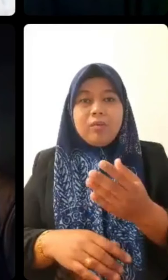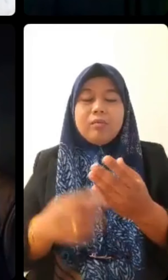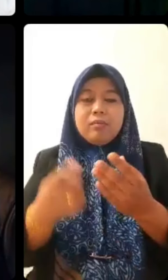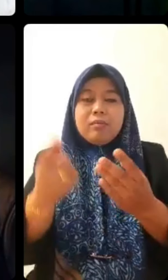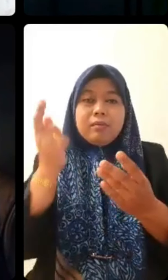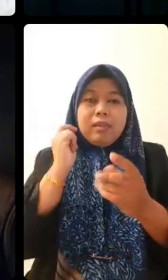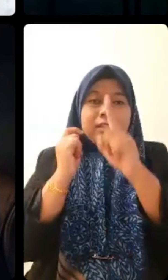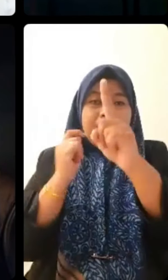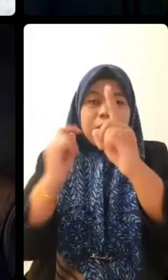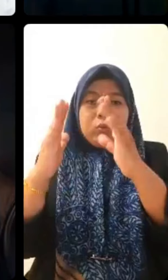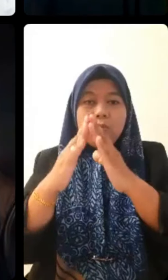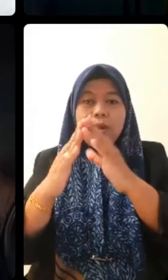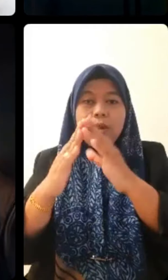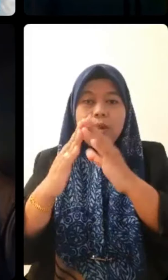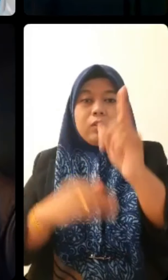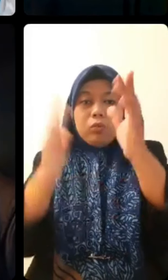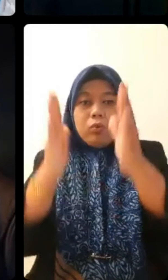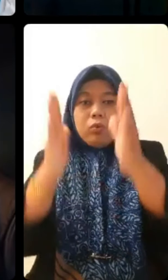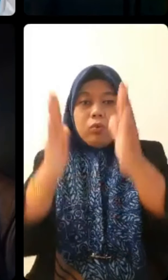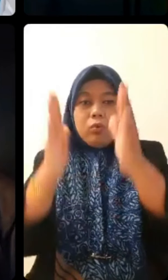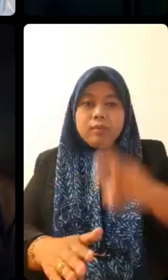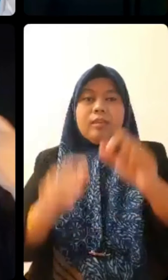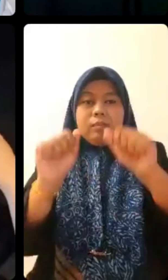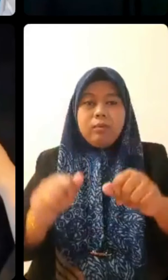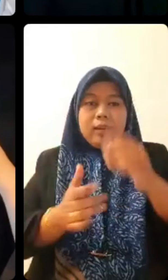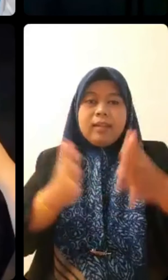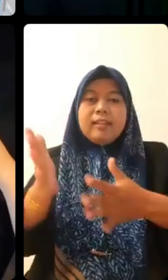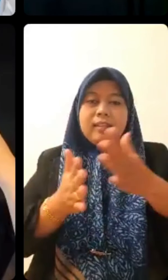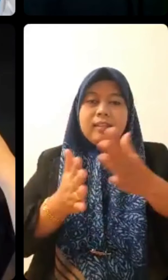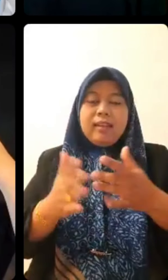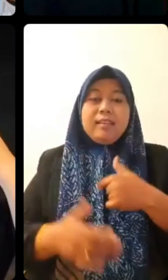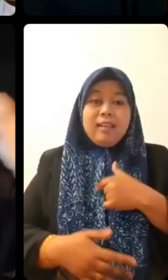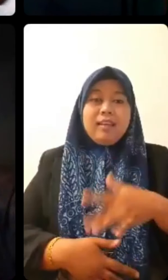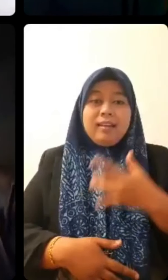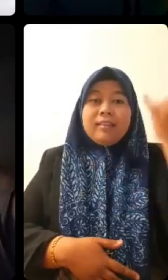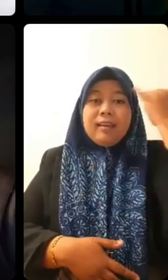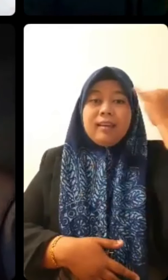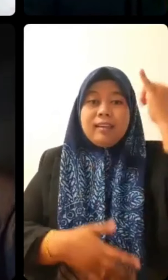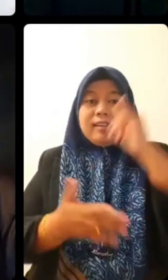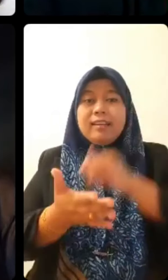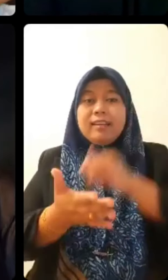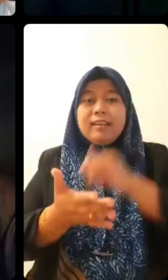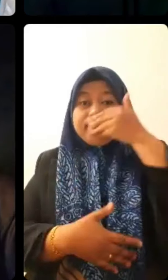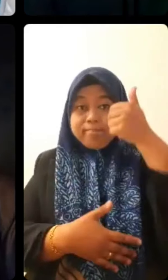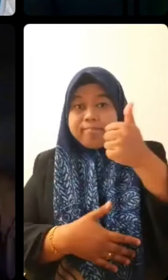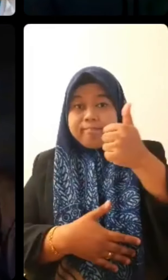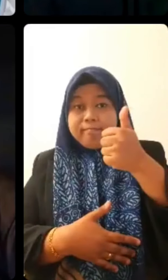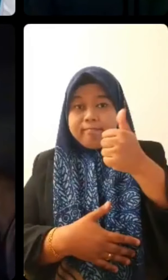isyarat. Itu sangat, saya, bagi saya idea itu, matlamat itu sangatlah bernas. Sebab